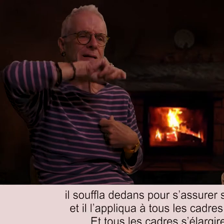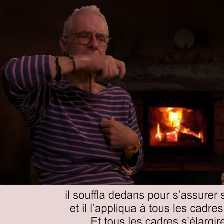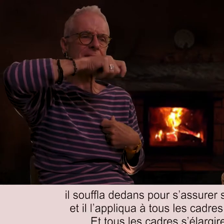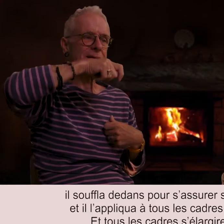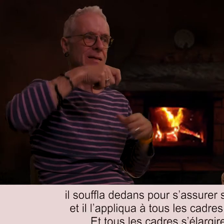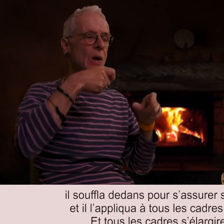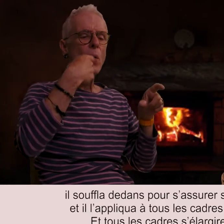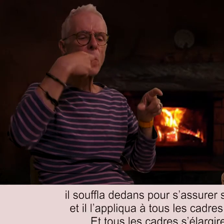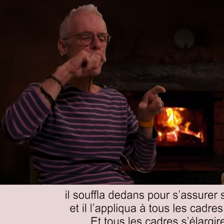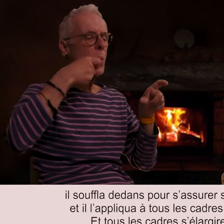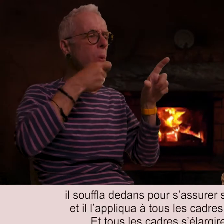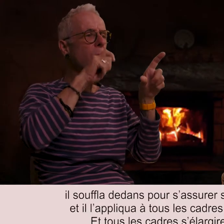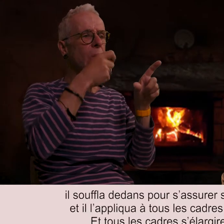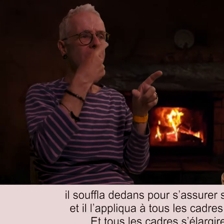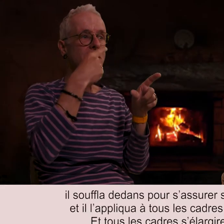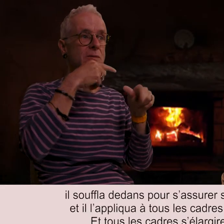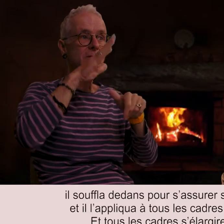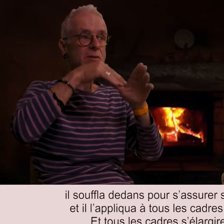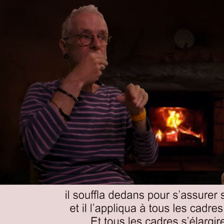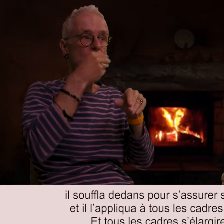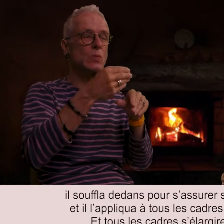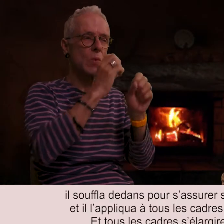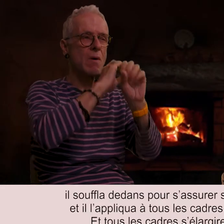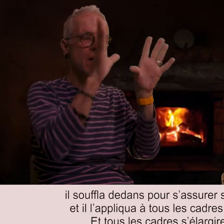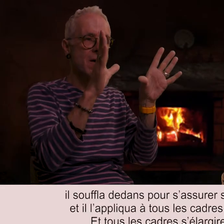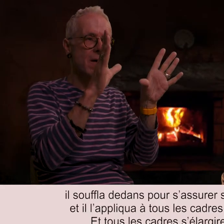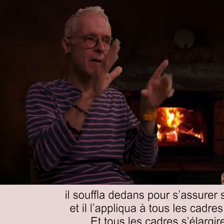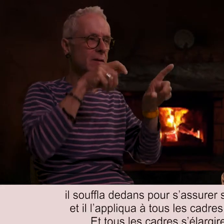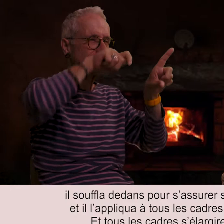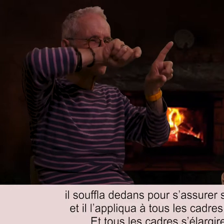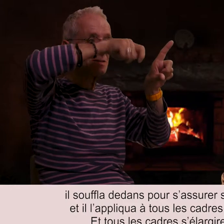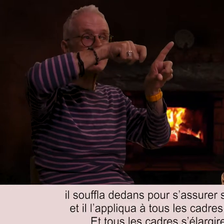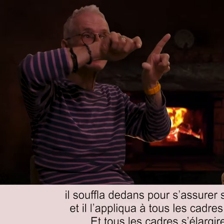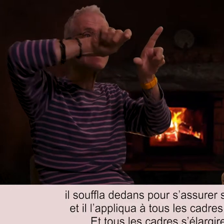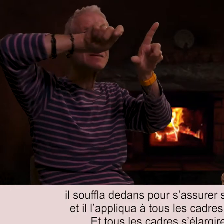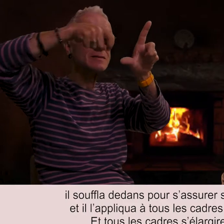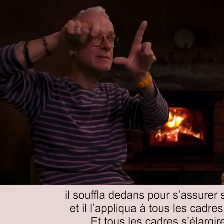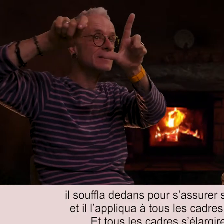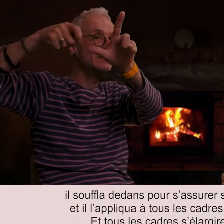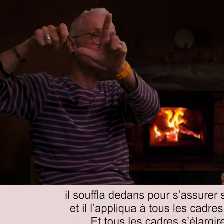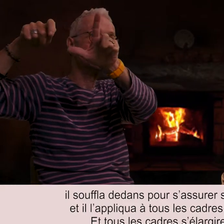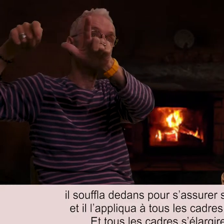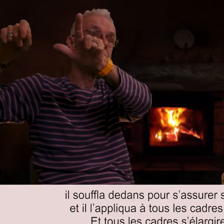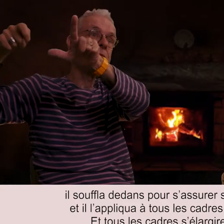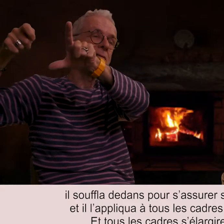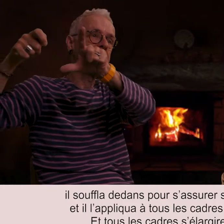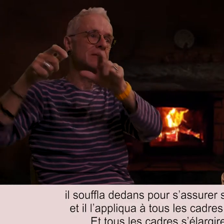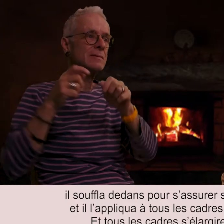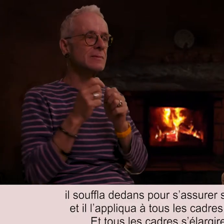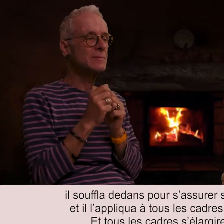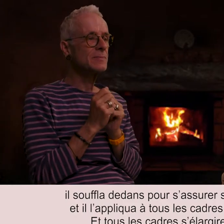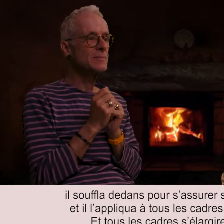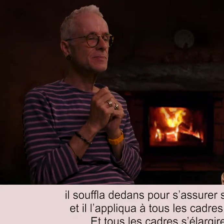Il souffla dedans pour s'assurer si la forure était bien nette et il l'appliqua à tous les cadres les uns après les autres.